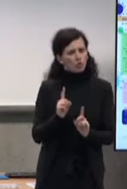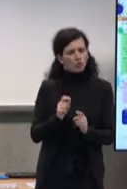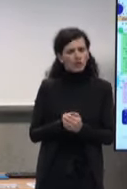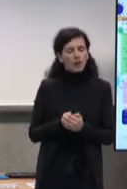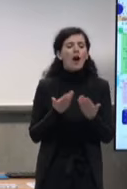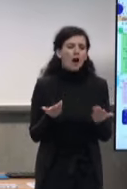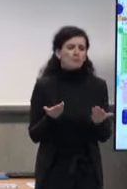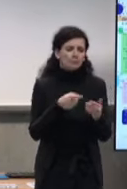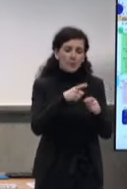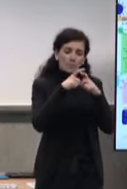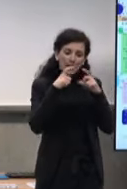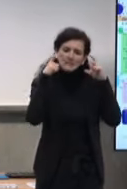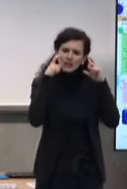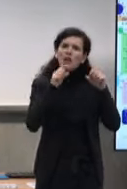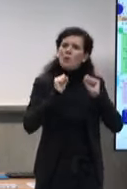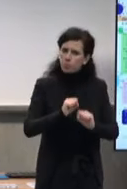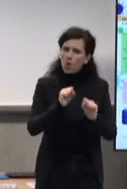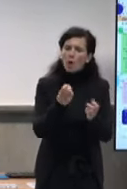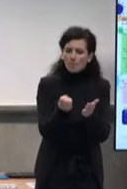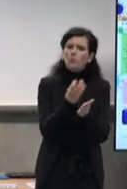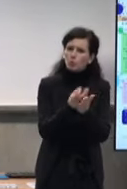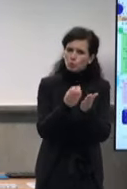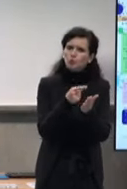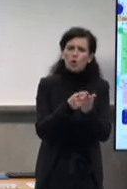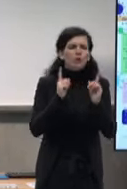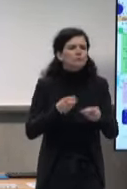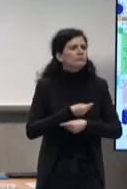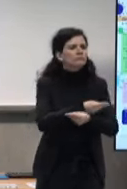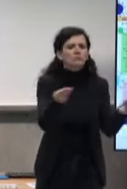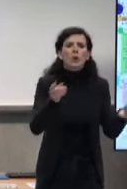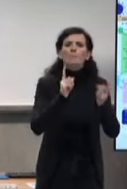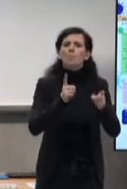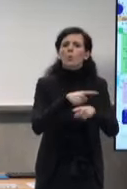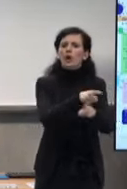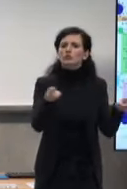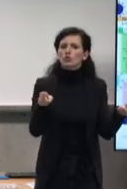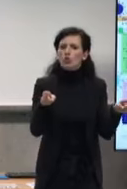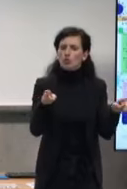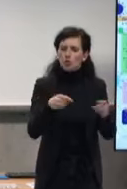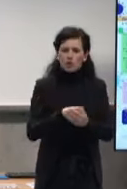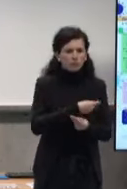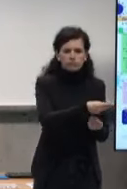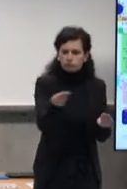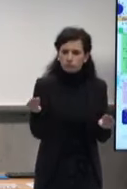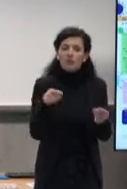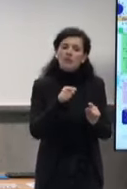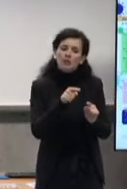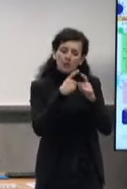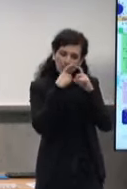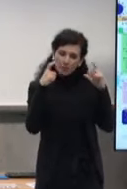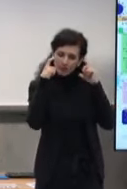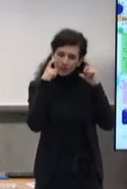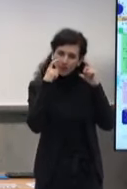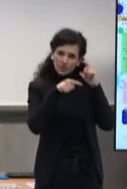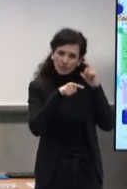quindi queste sono mascherine che si possono produrre si possono mettere a disposizione della popolazione e che hanno in funzione del